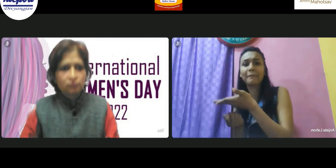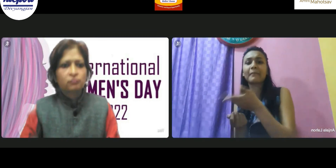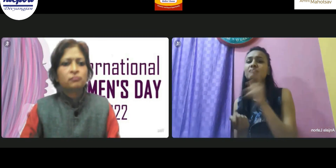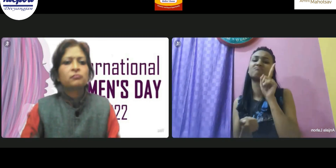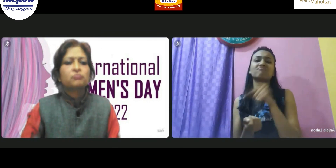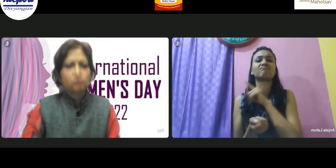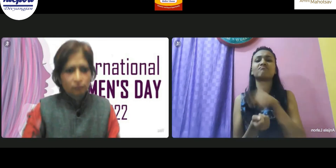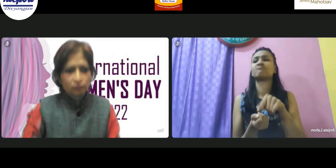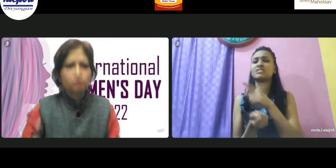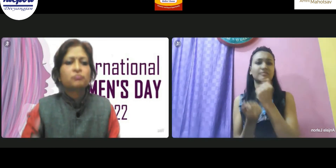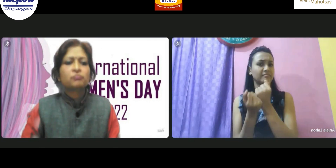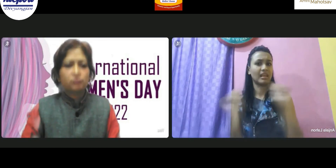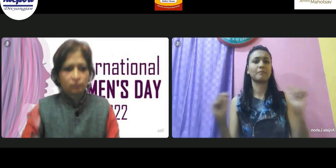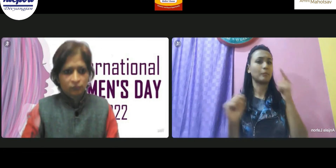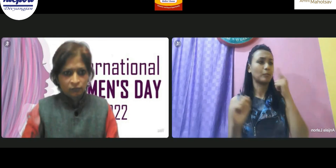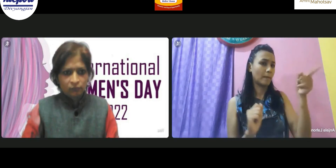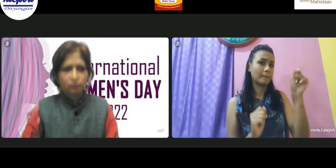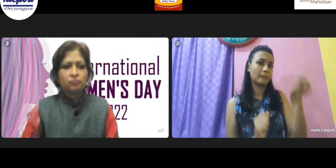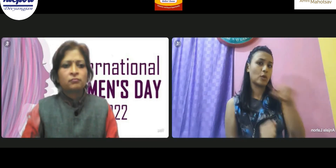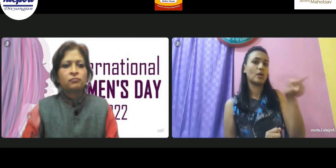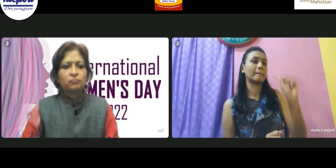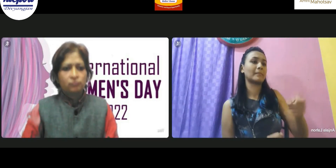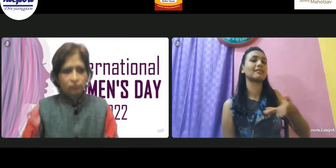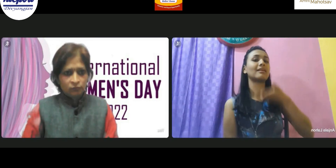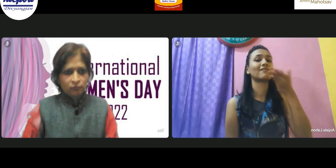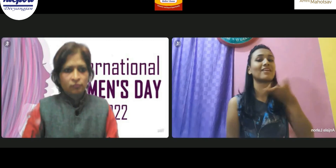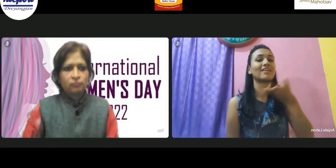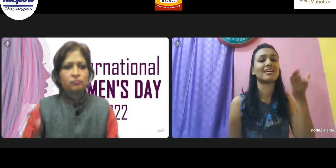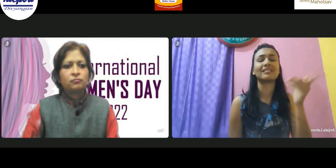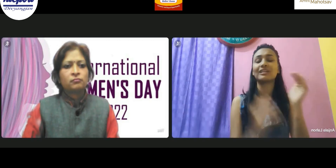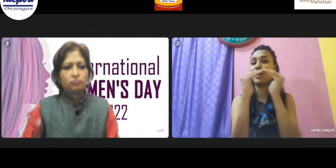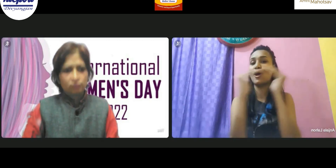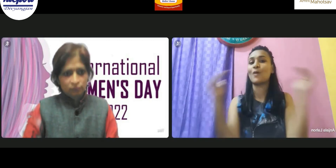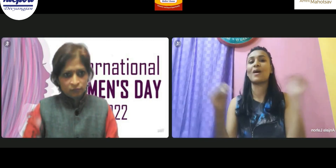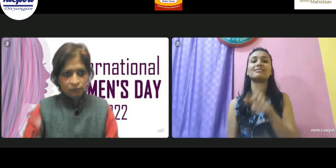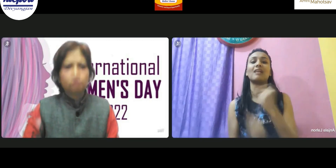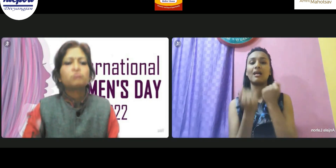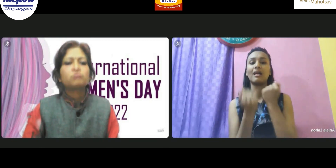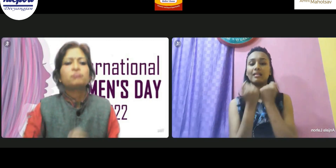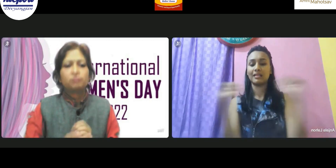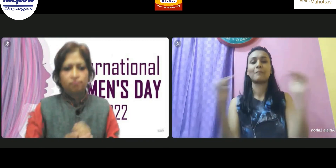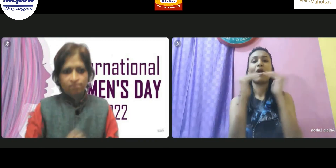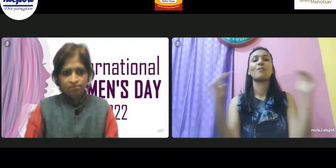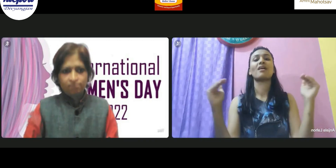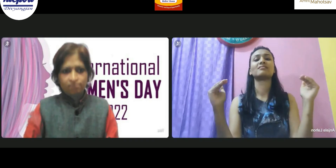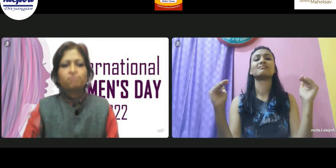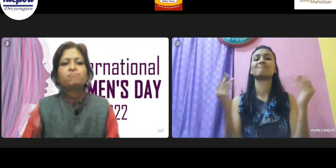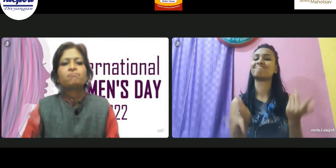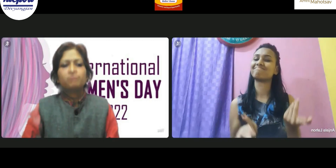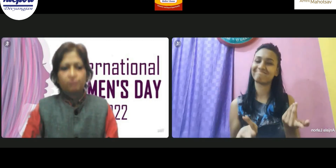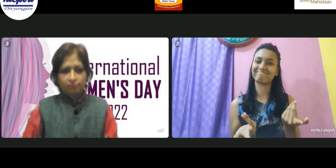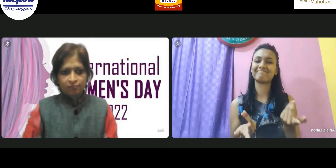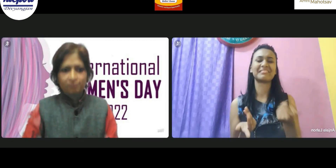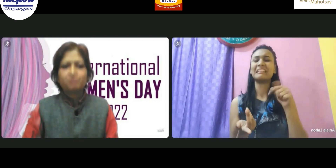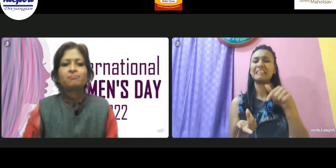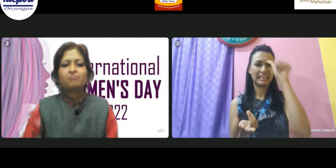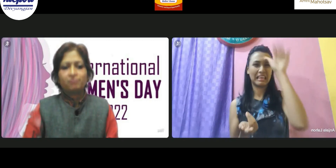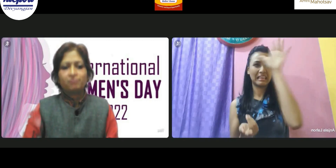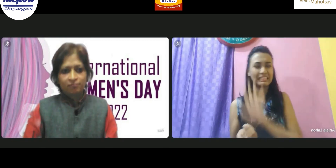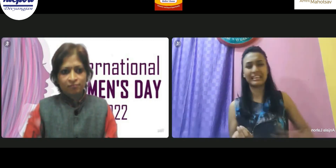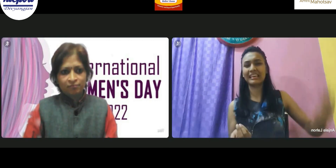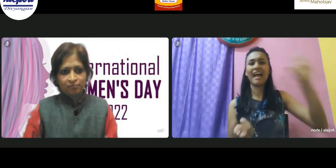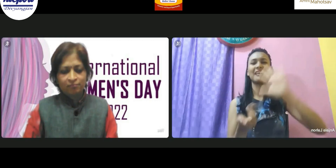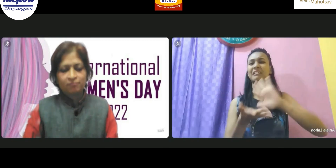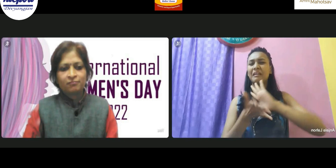लोग लड़कियों को पर्दे में रखना चाहते हैं, ये सारी चीजें बहुत गलत हैं। महिलाओं को भी स्वतंत्रता का अधिकार है, समानता